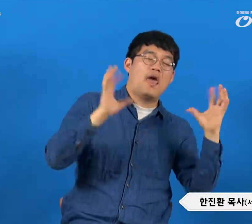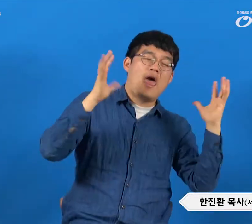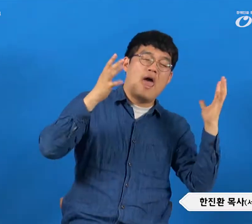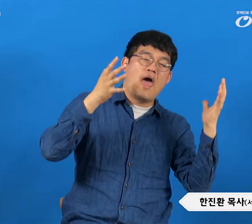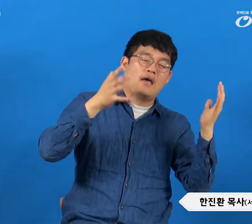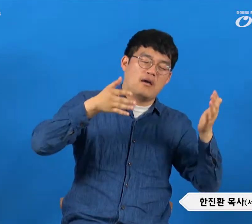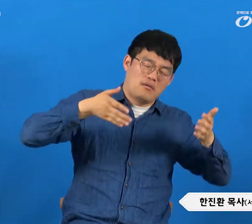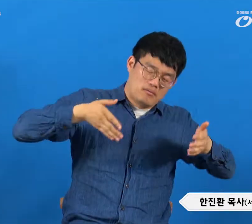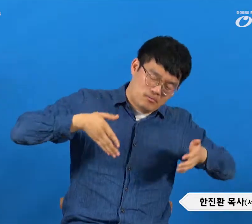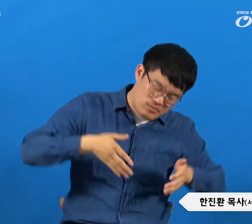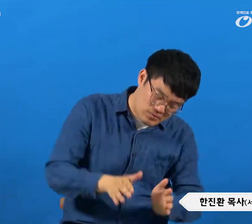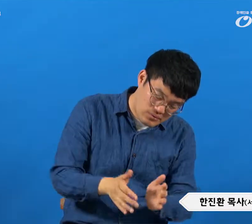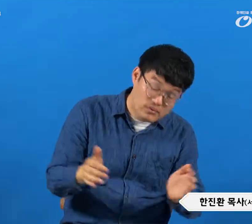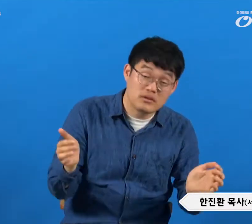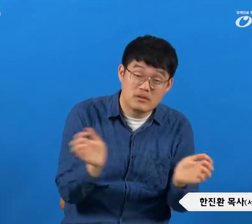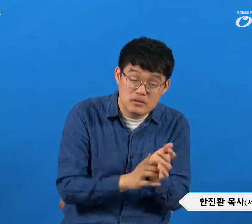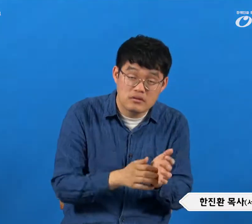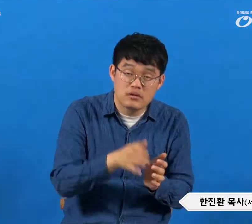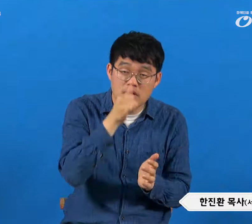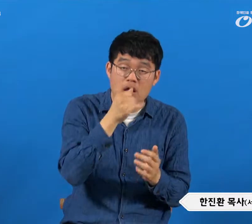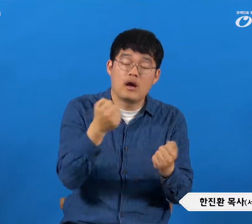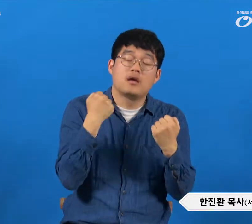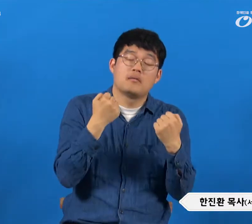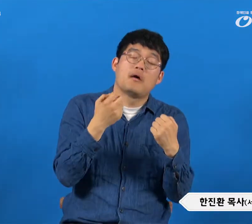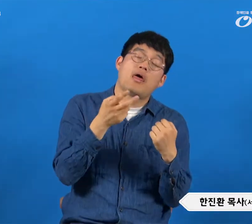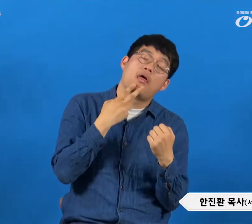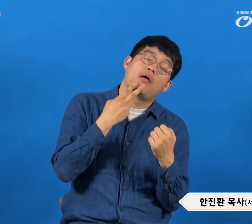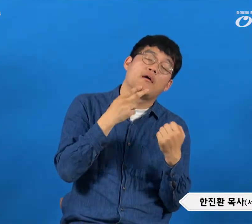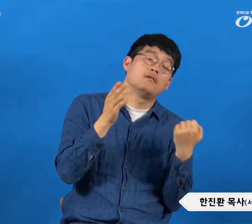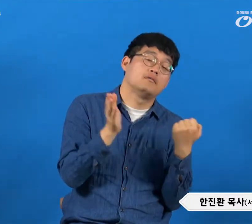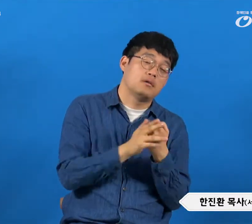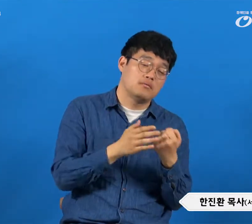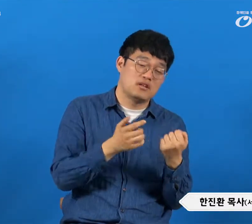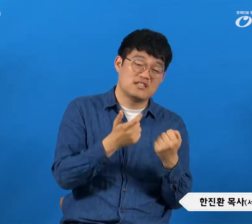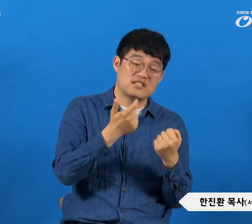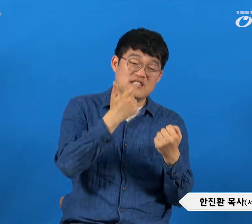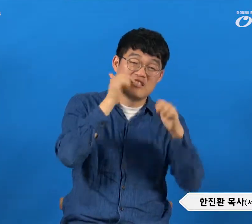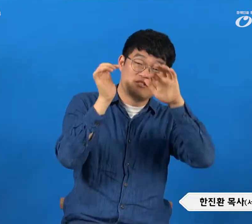낳았는데 더 이상 기진맥진해서 눈 속에서 움직일 수가 없습니다.